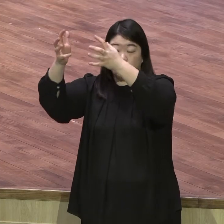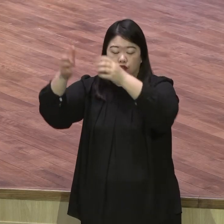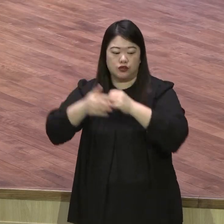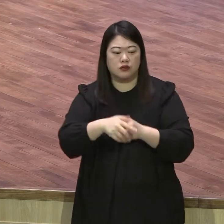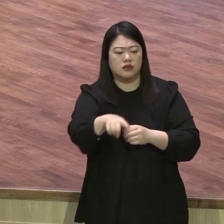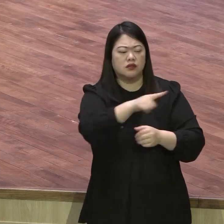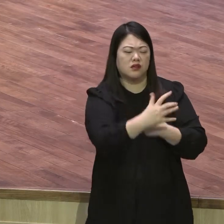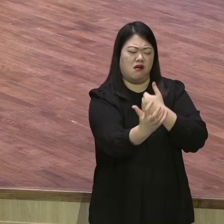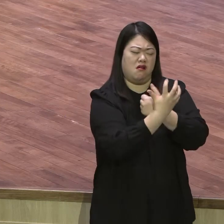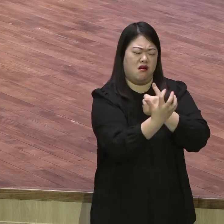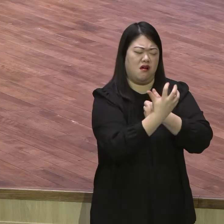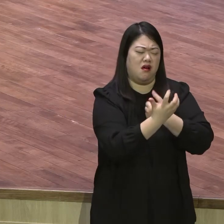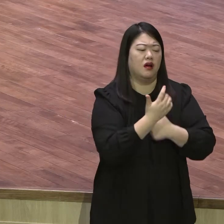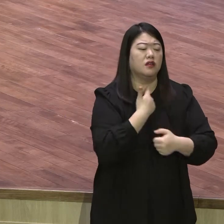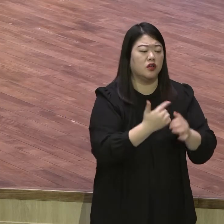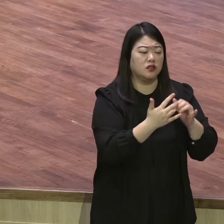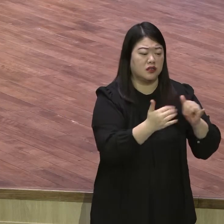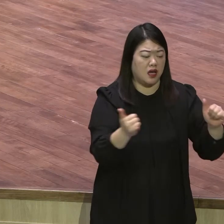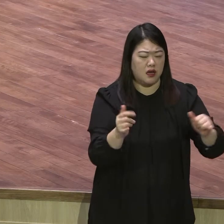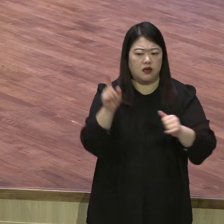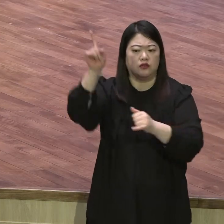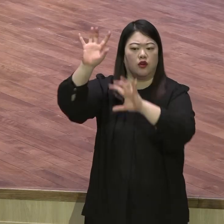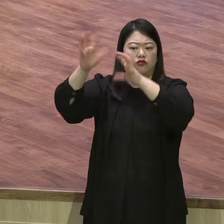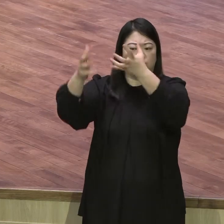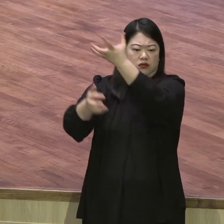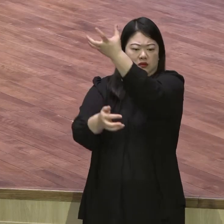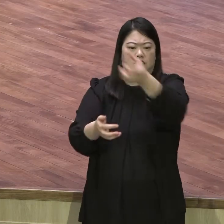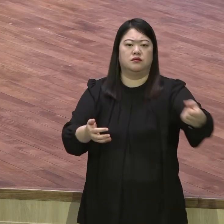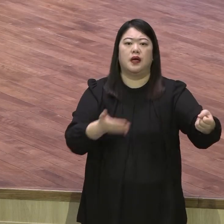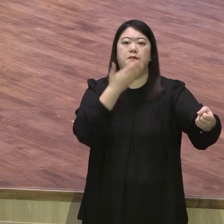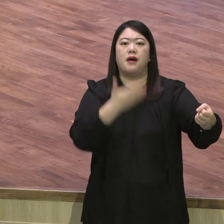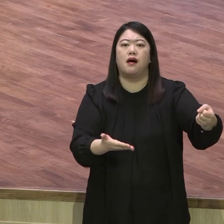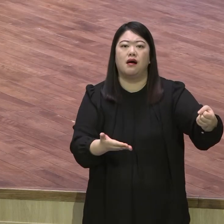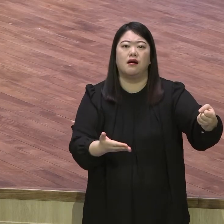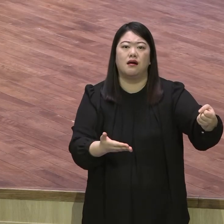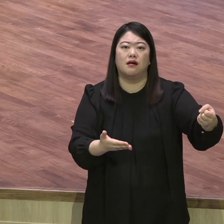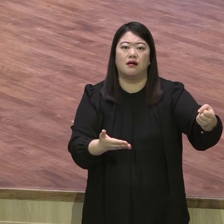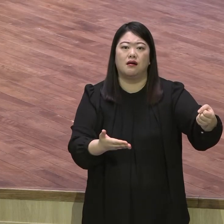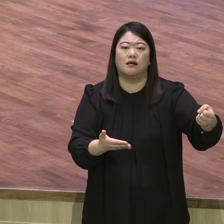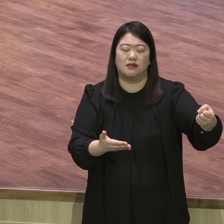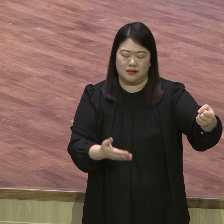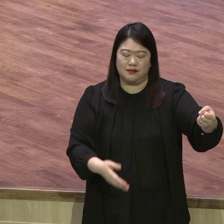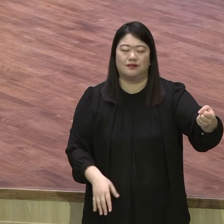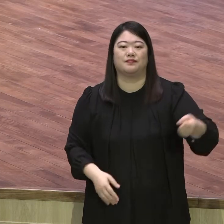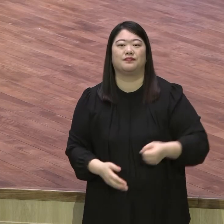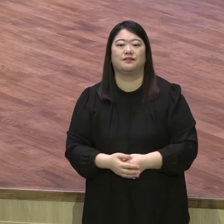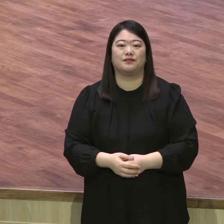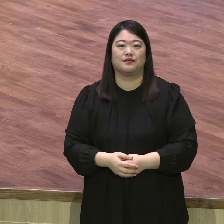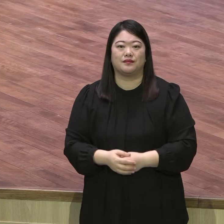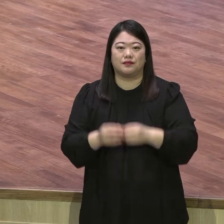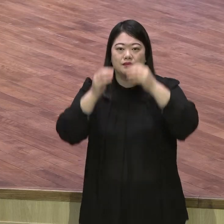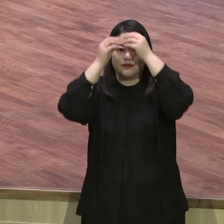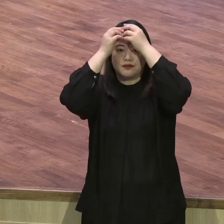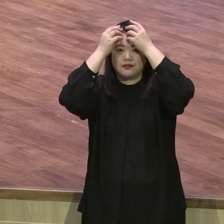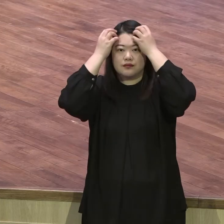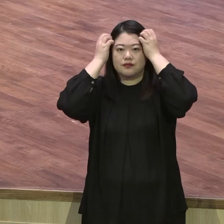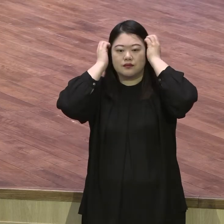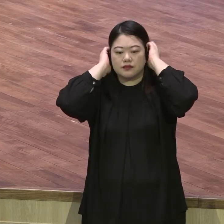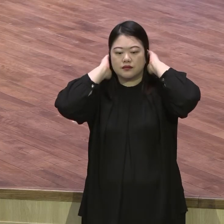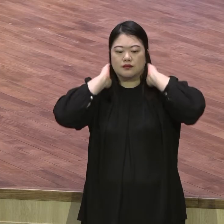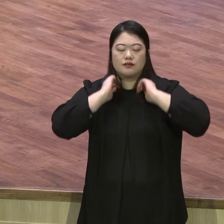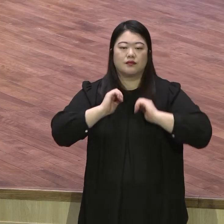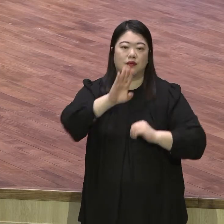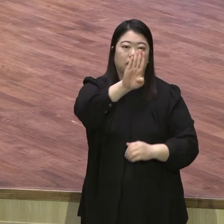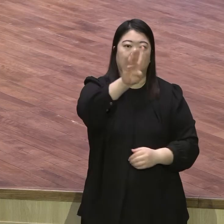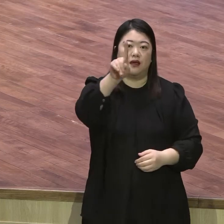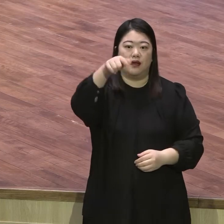것임이라 그랬어요. 천국이 누구 거라고요? 박해를 받는 자의 것이다. 박해가 여러